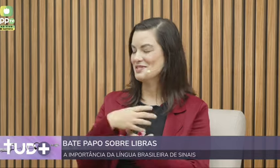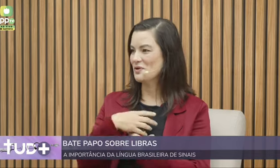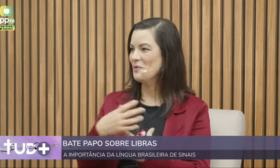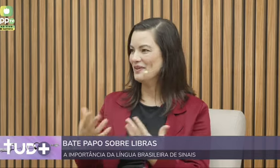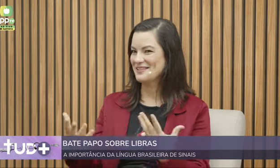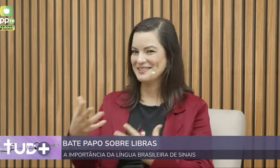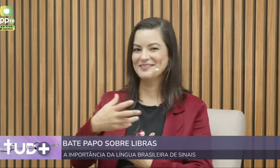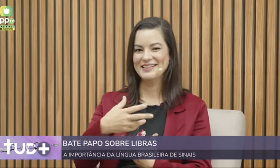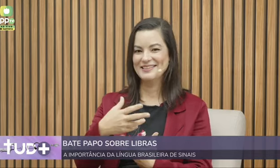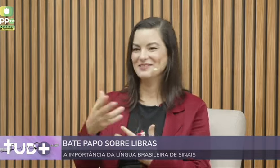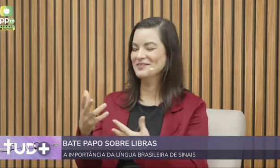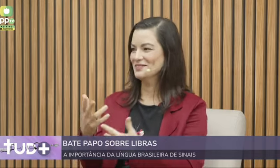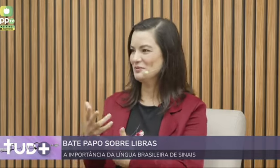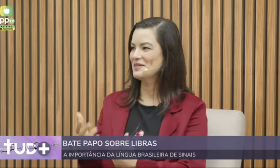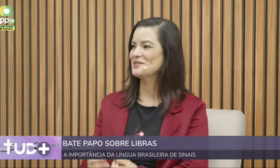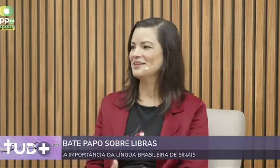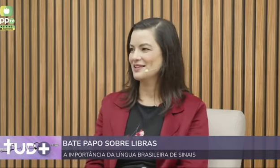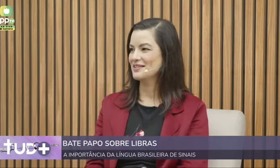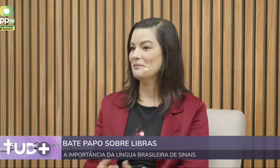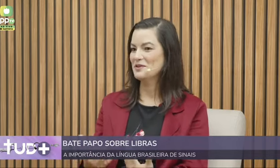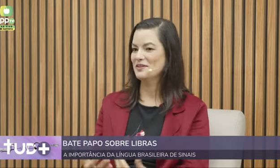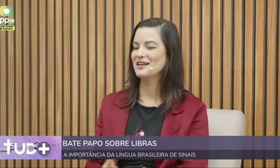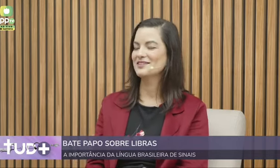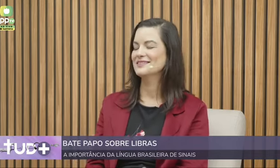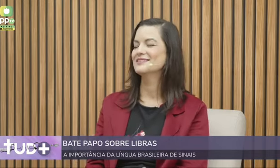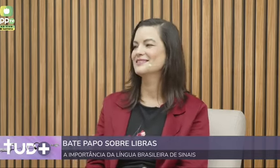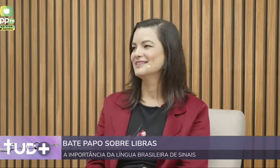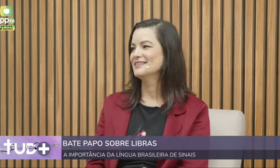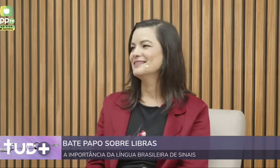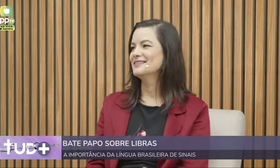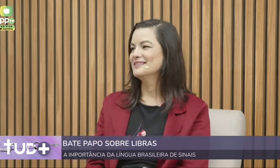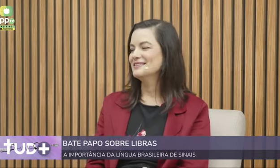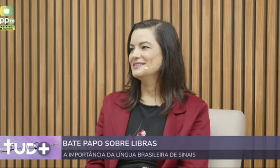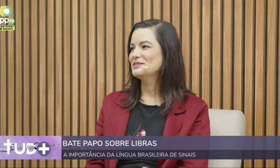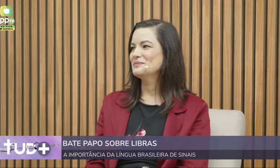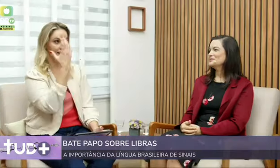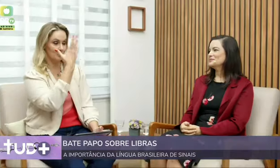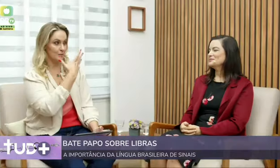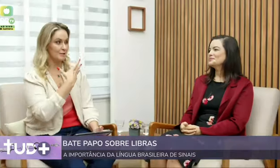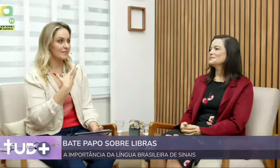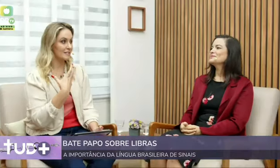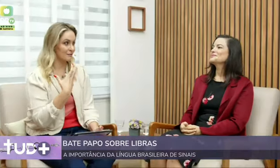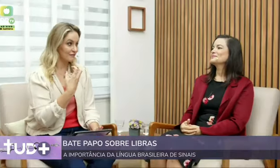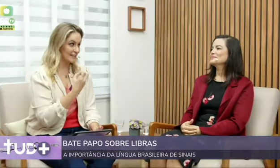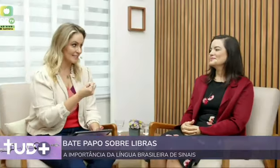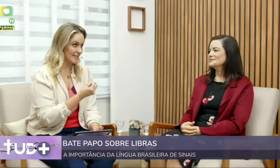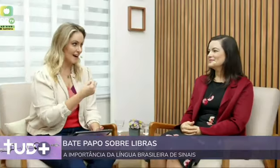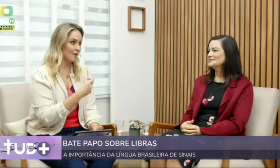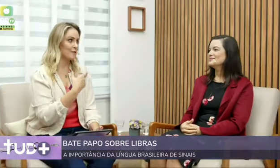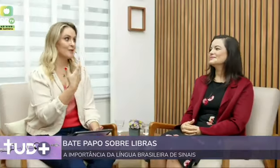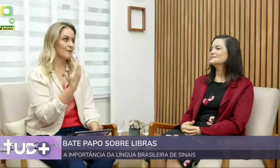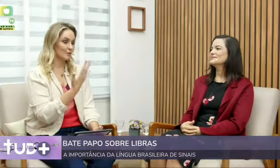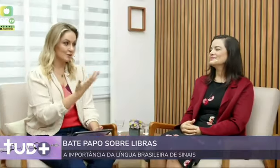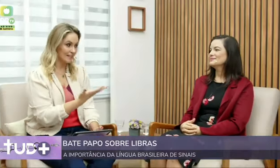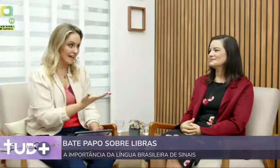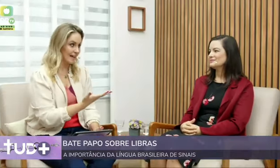de incorporação, né, do personagem, da personagem ali. Ah, então também, assim, tem toda uma expressão facial, os